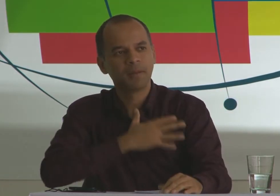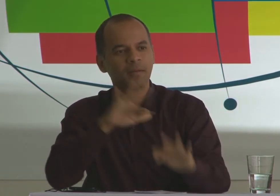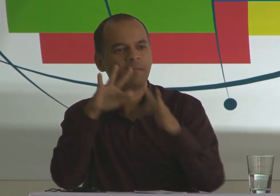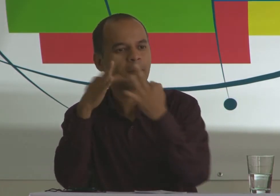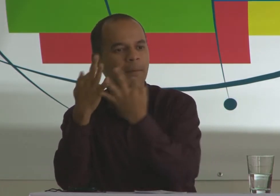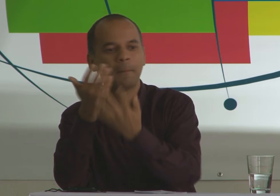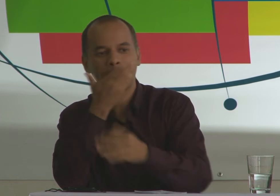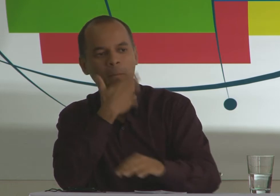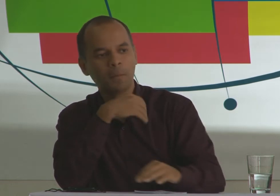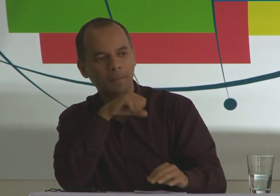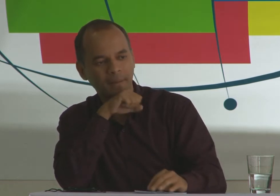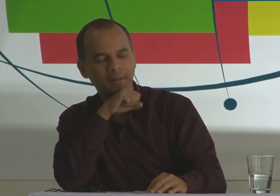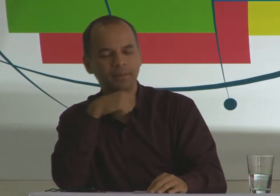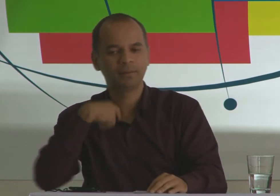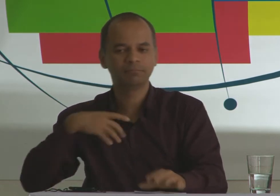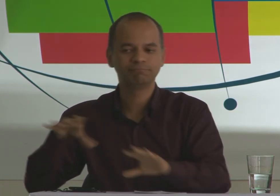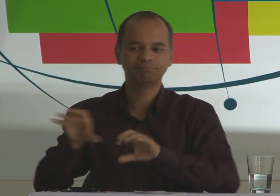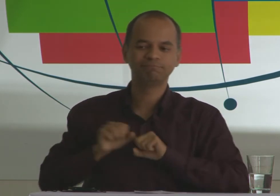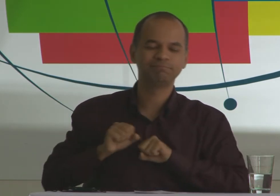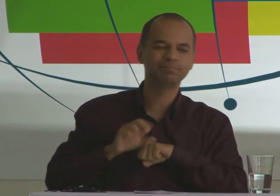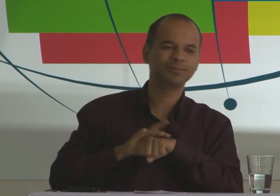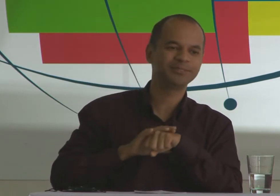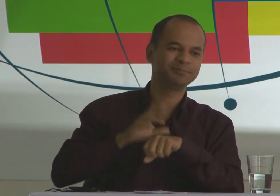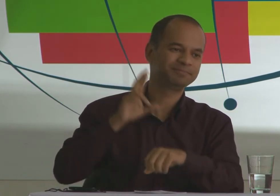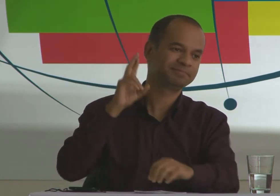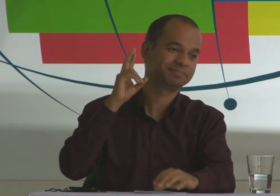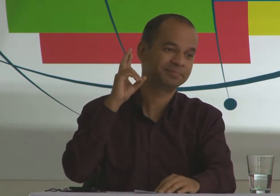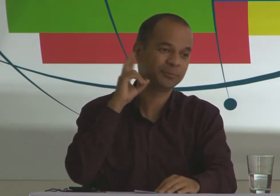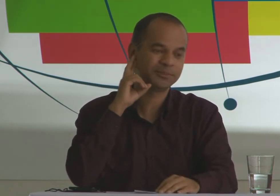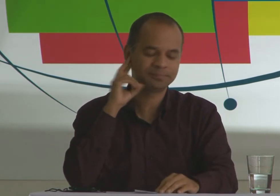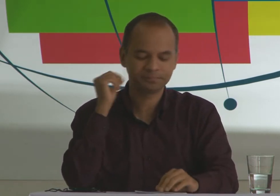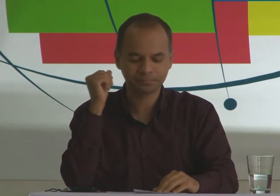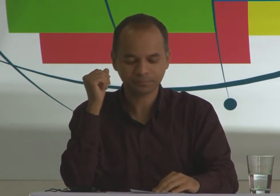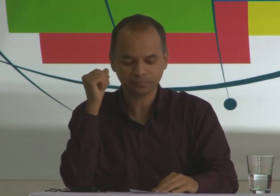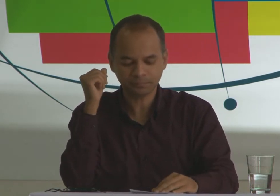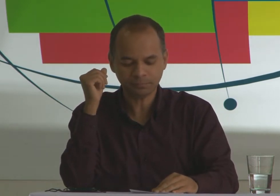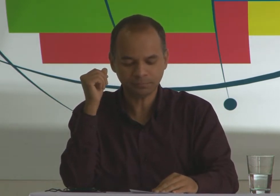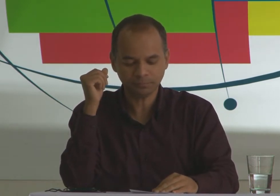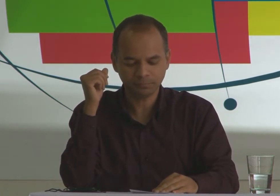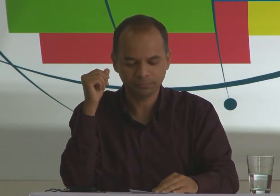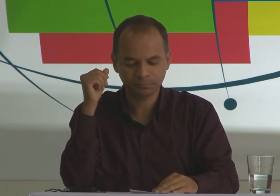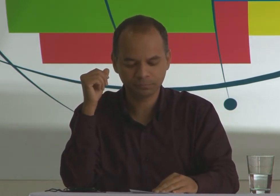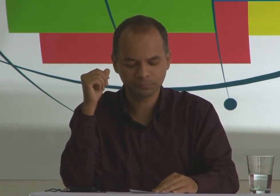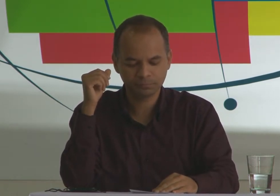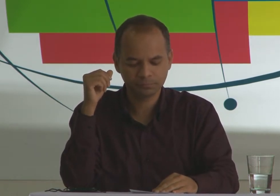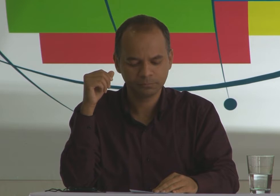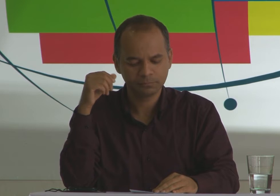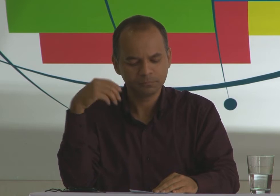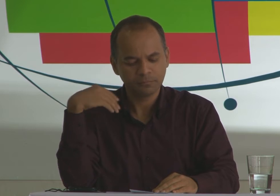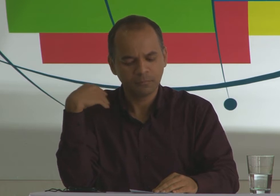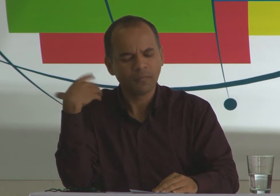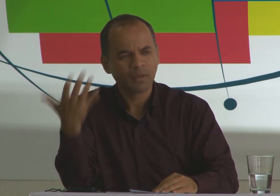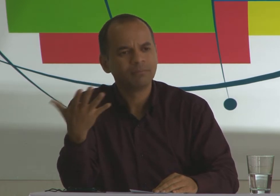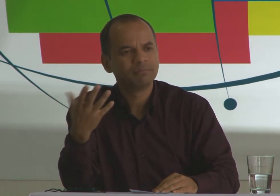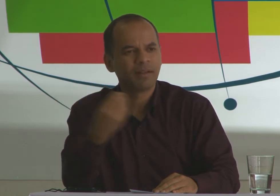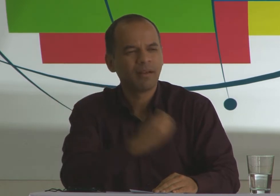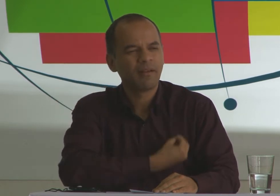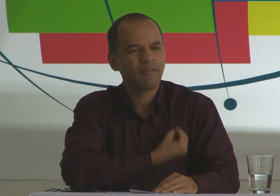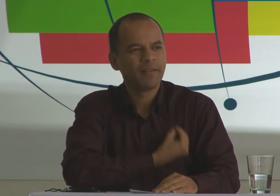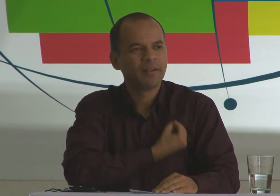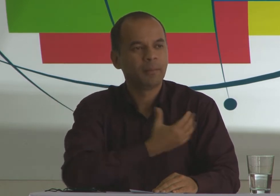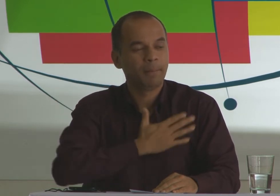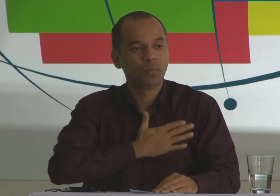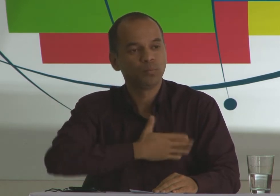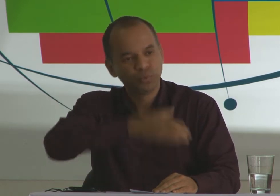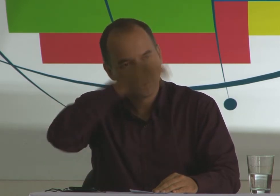também, de DNA. Então, por exemplo, no caso da minha mãe especificamente, eu nasci surdo em função da ter contraído